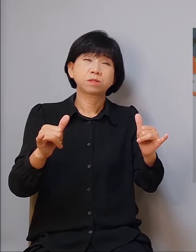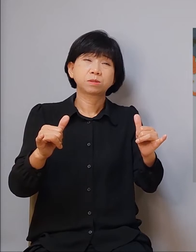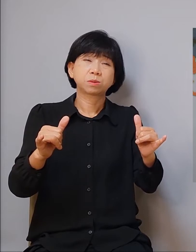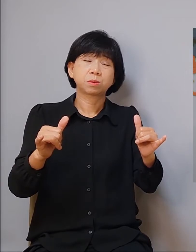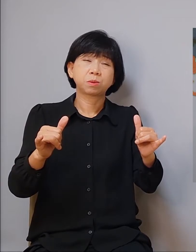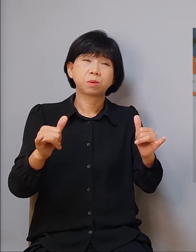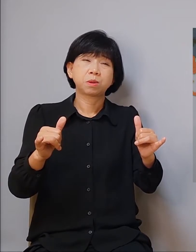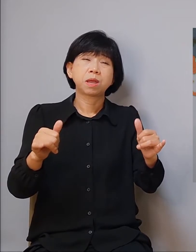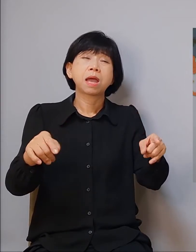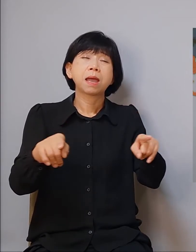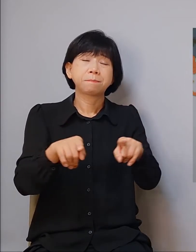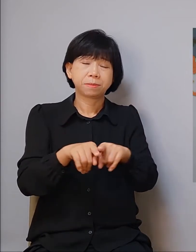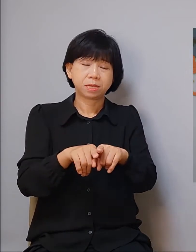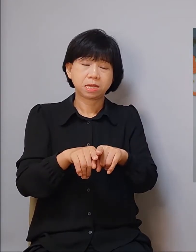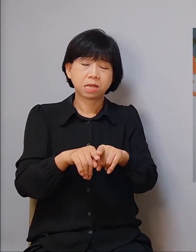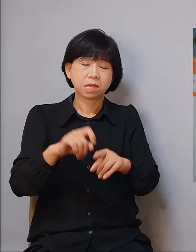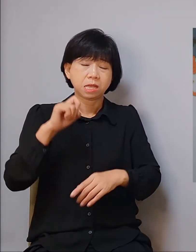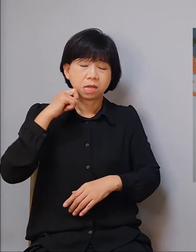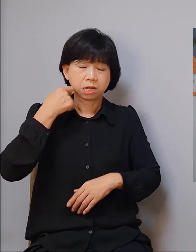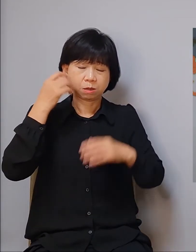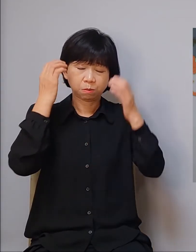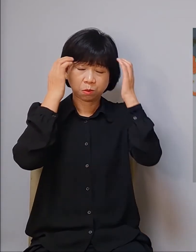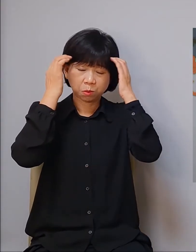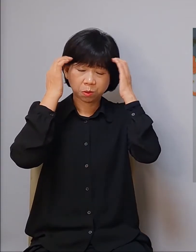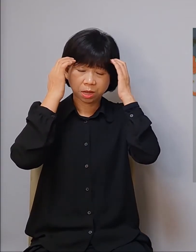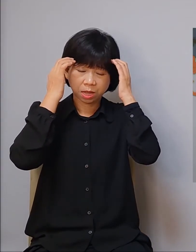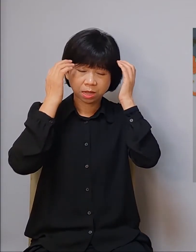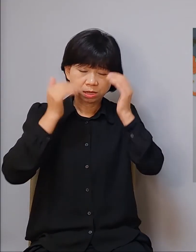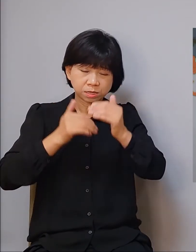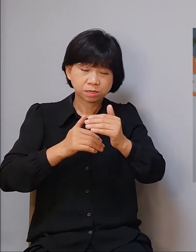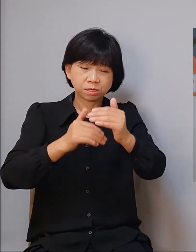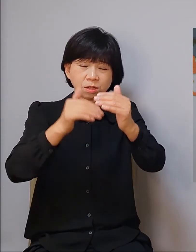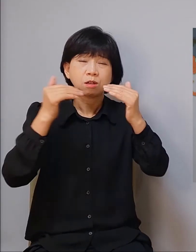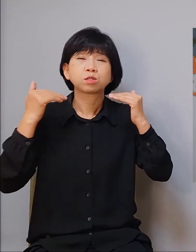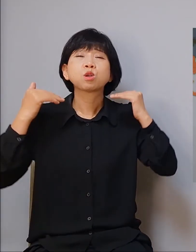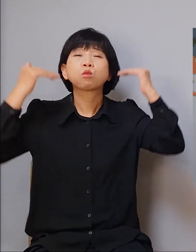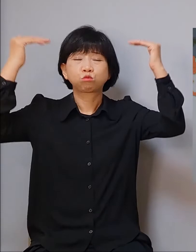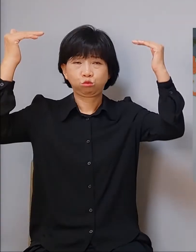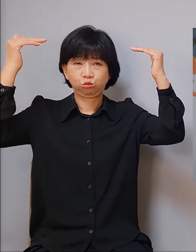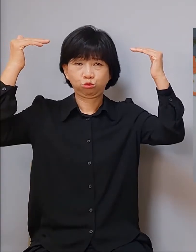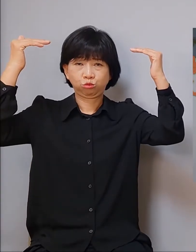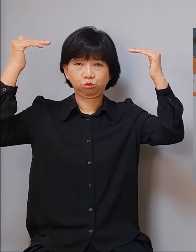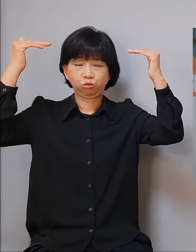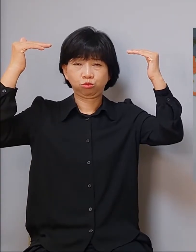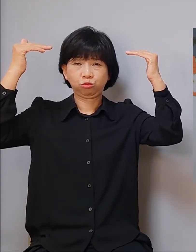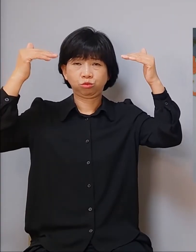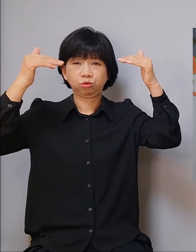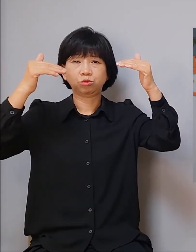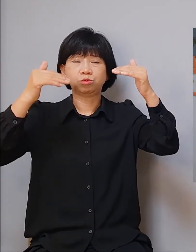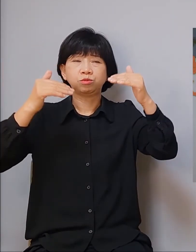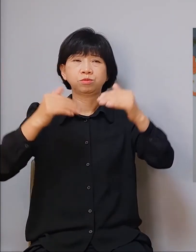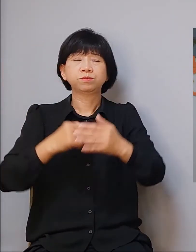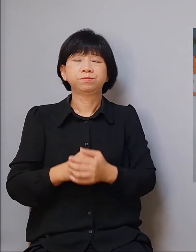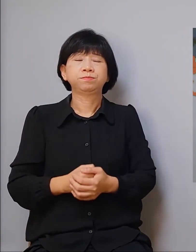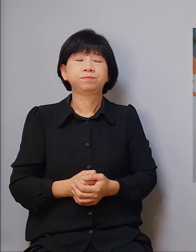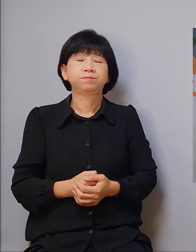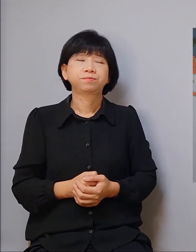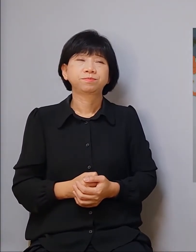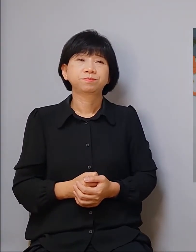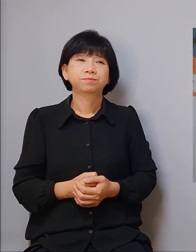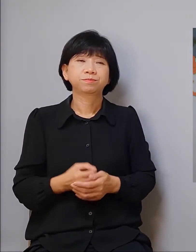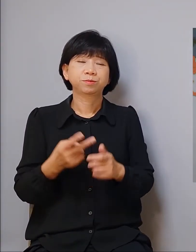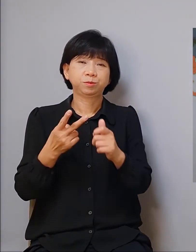일부러 함께 그 어려운 연단을 겪어가면서 성숙시켜 가고 있는 과정이기도 하다는